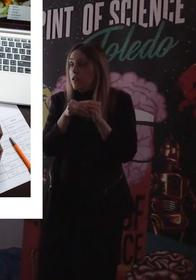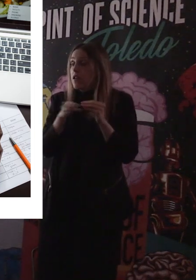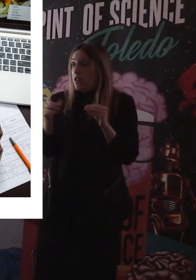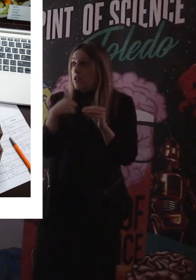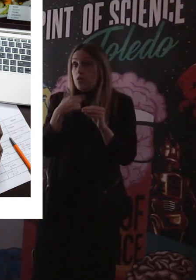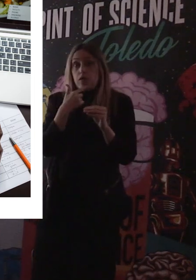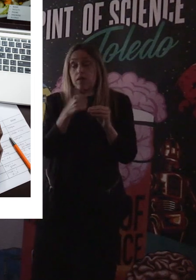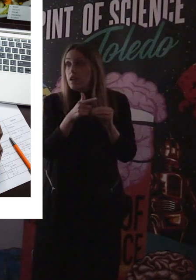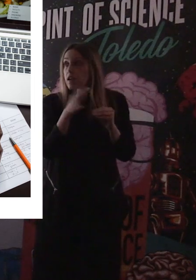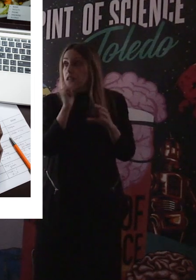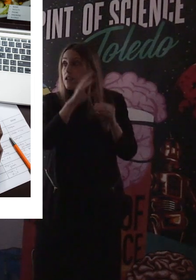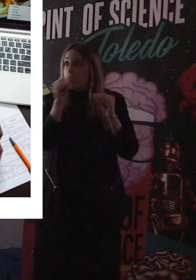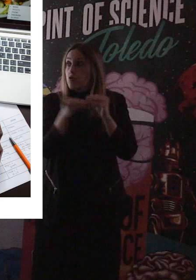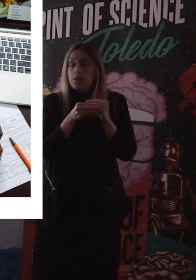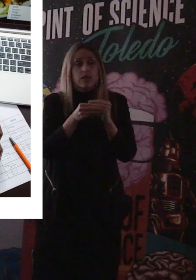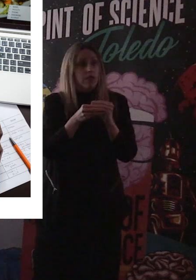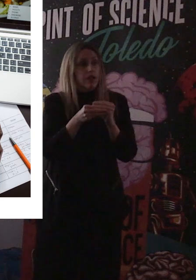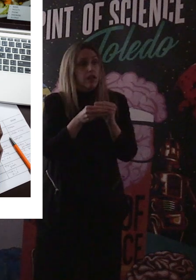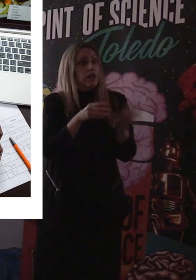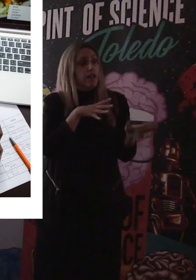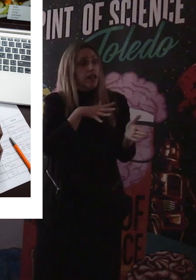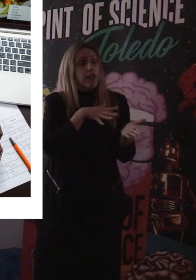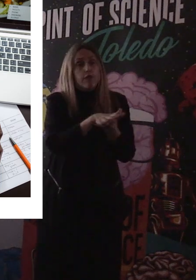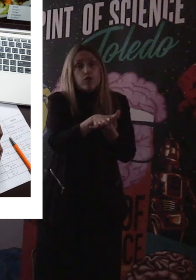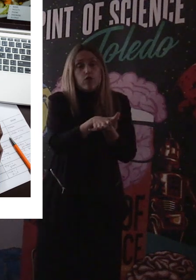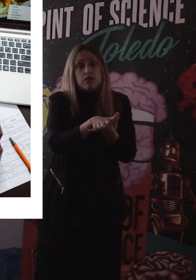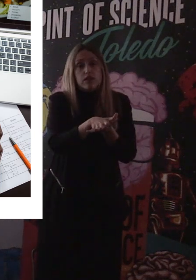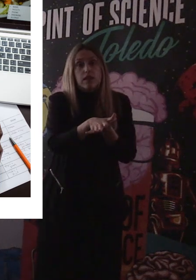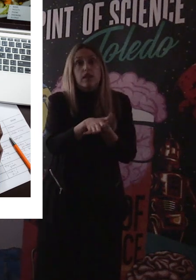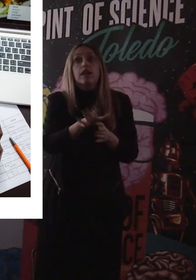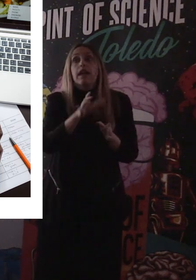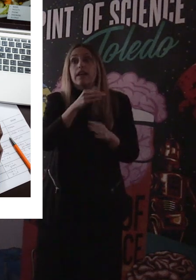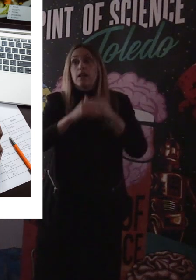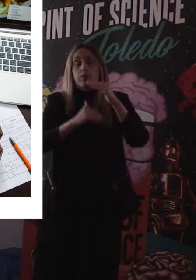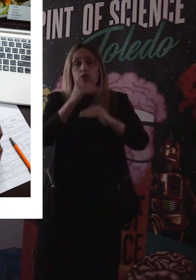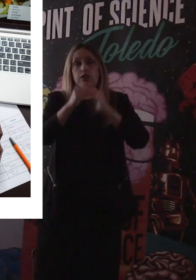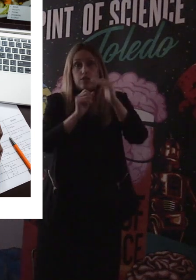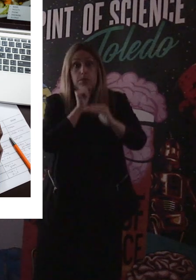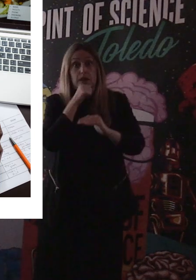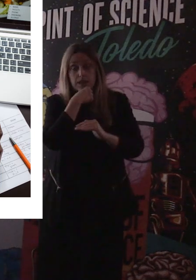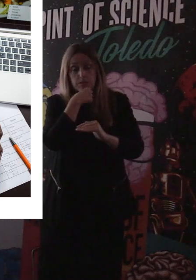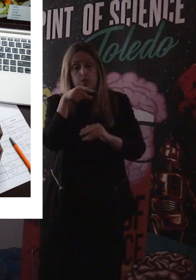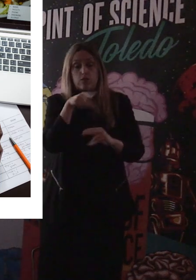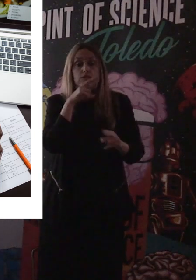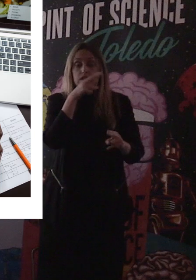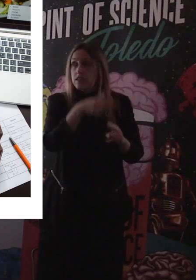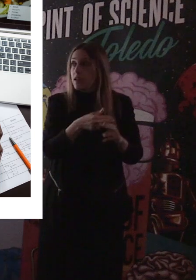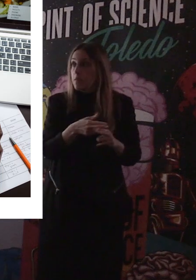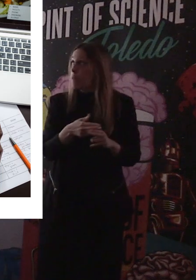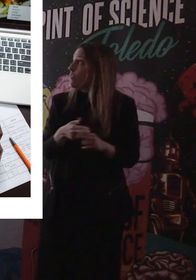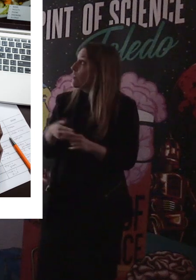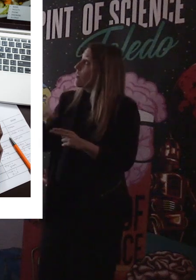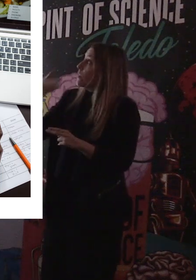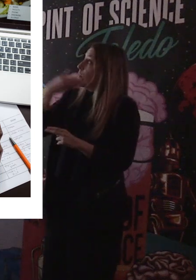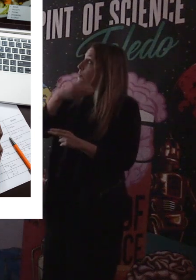hay suplementos que interfieren con el proceso del envejecimiento. Y eso se llama hoy